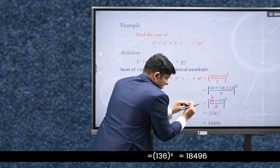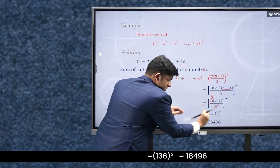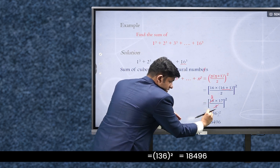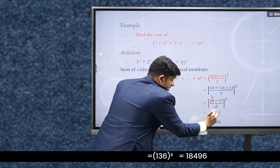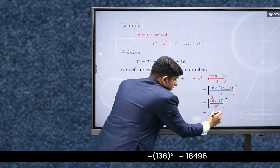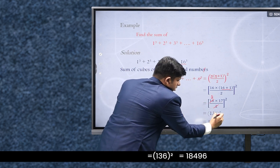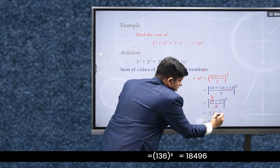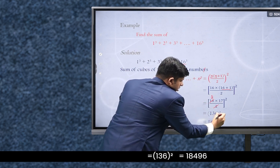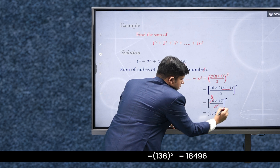=18496.